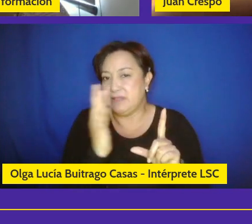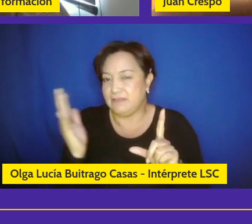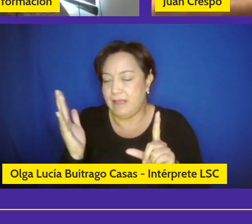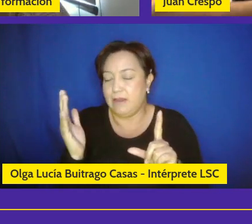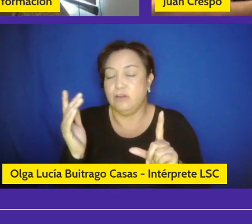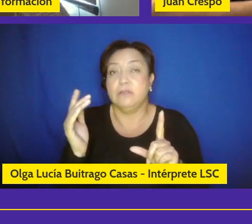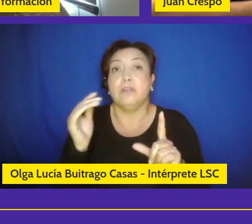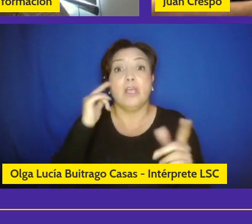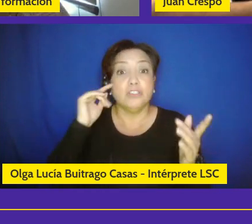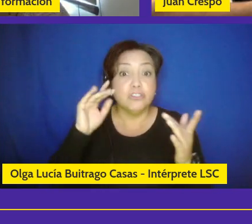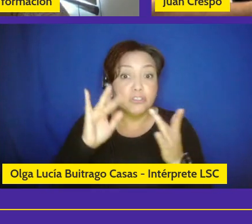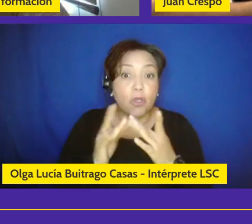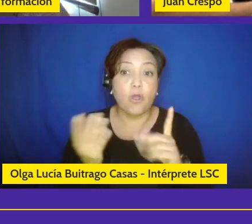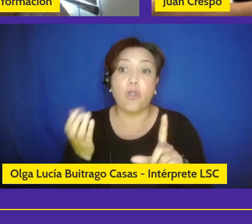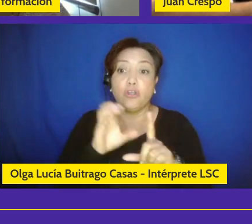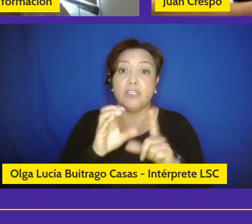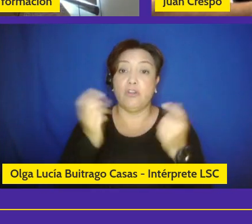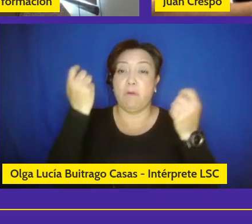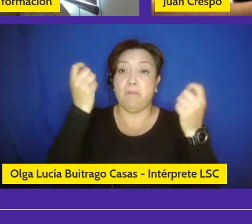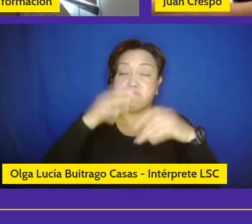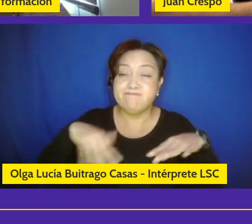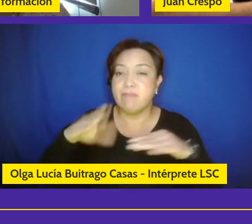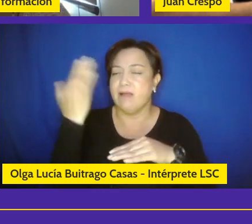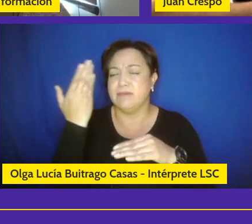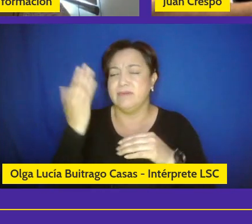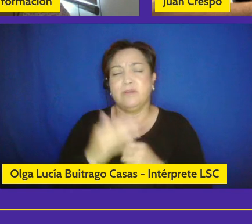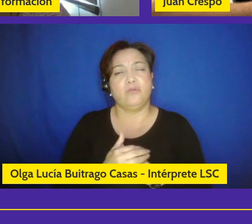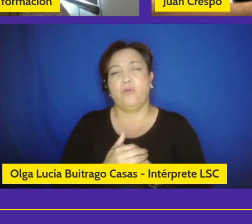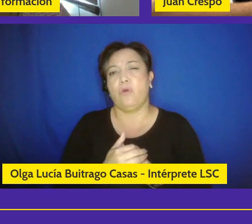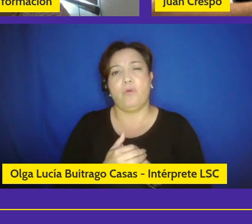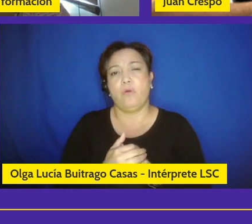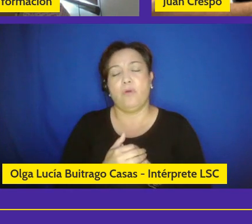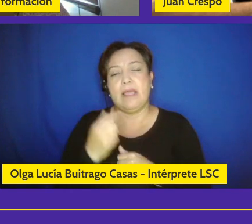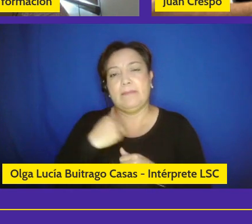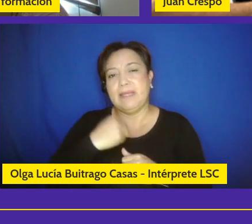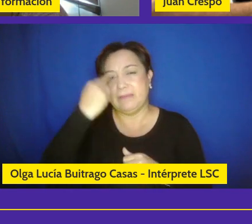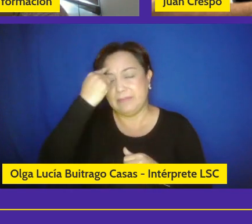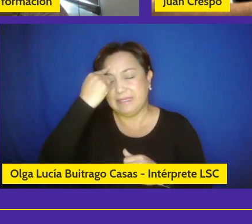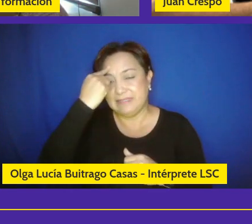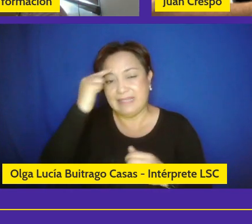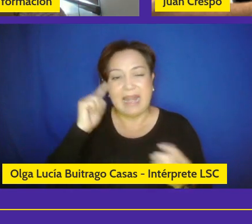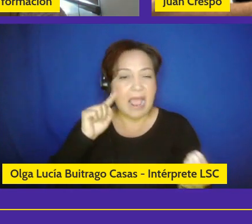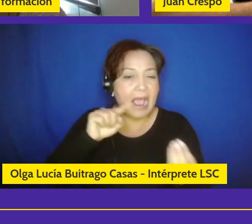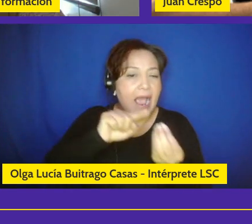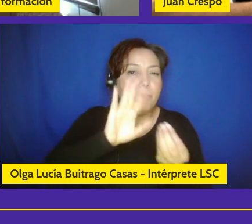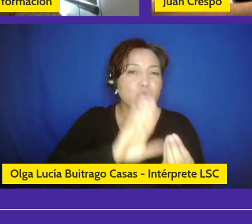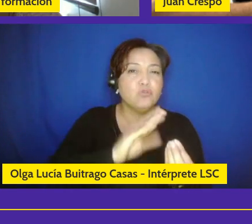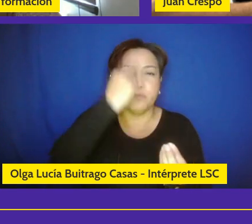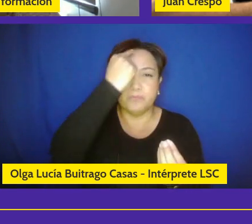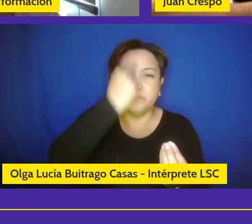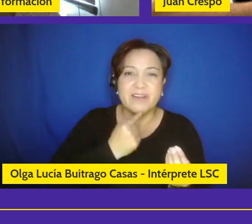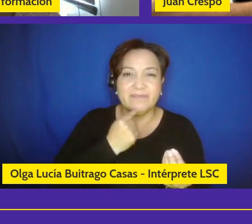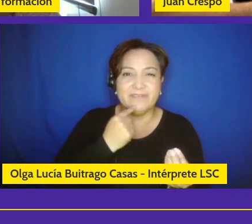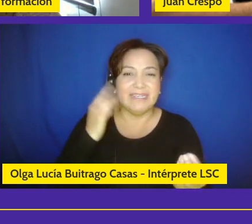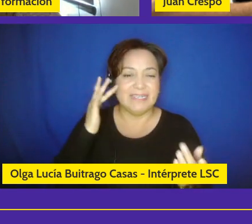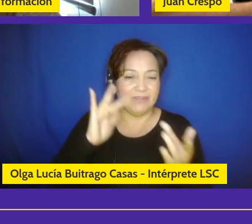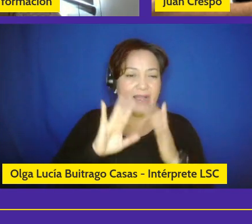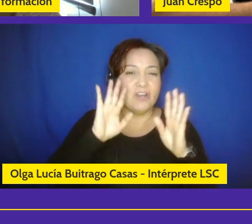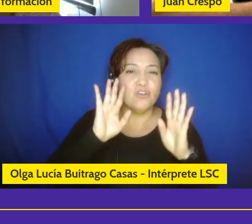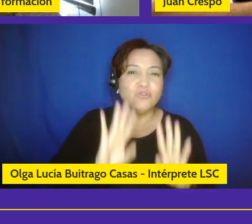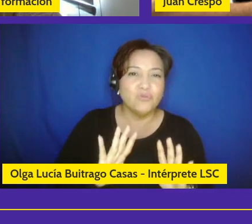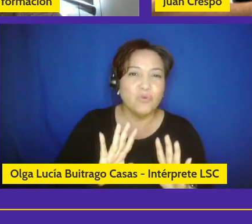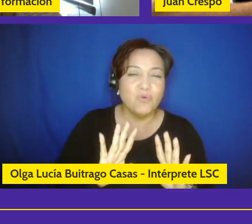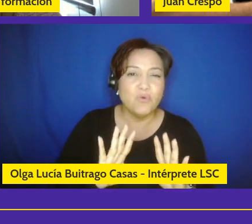cine, pero ¿cuál es la relevancia de definir un perfil de público y manejar una estética particular para que un documental